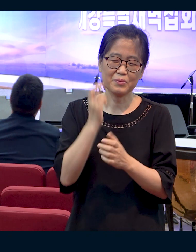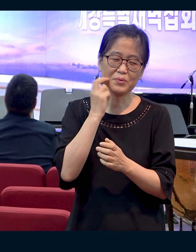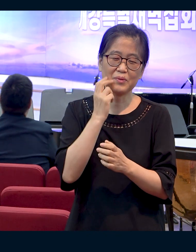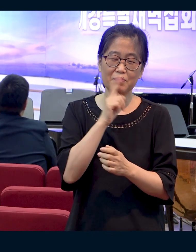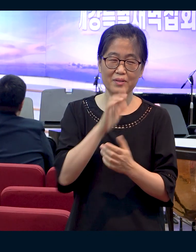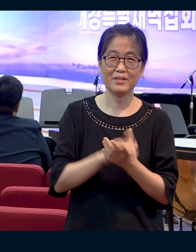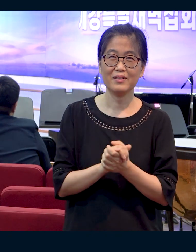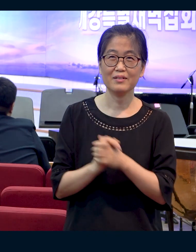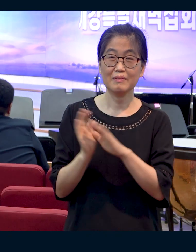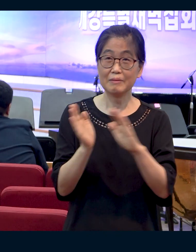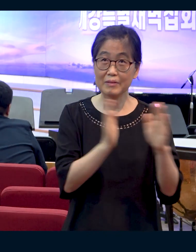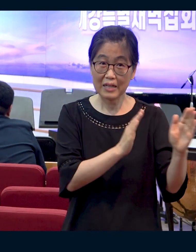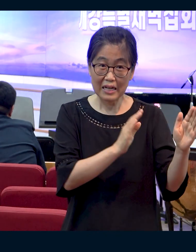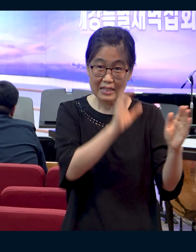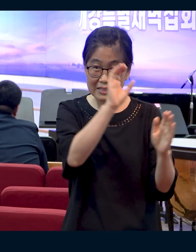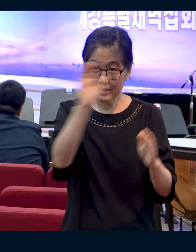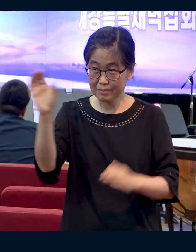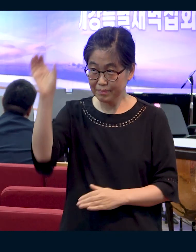여러분,